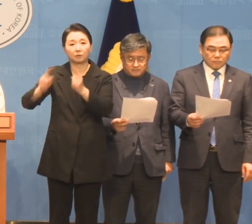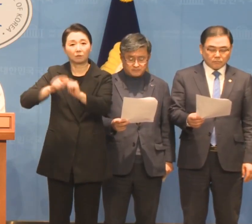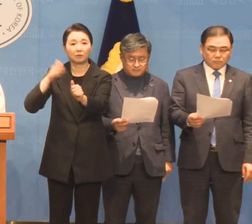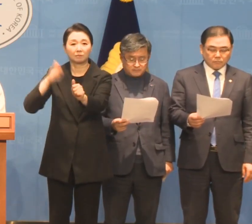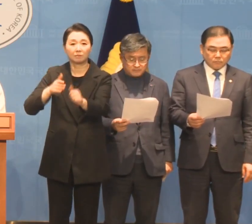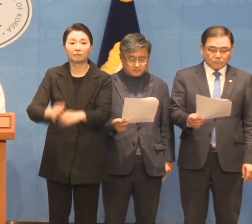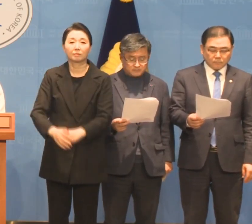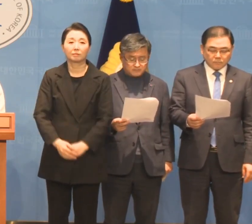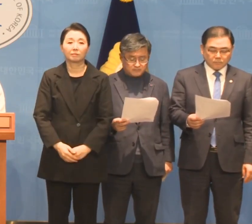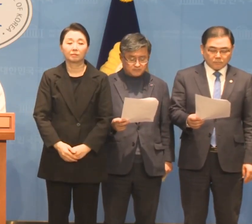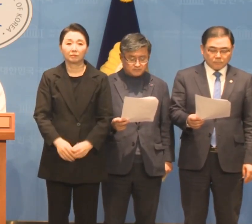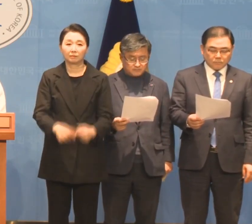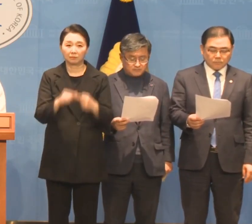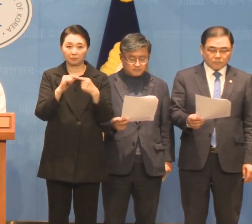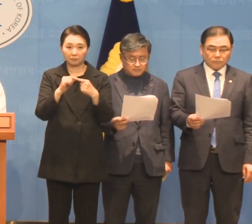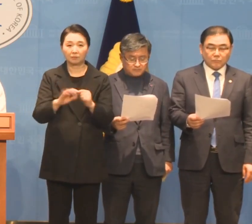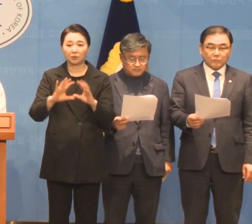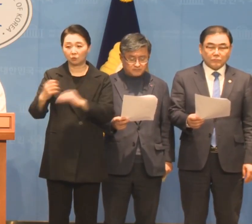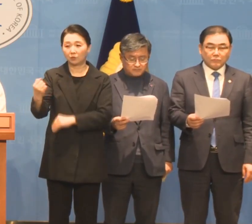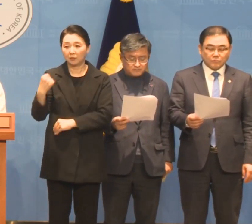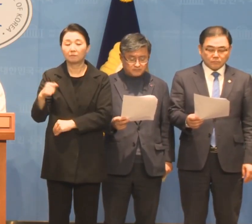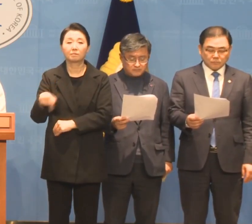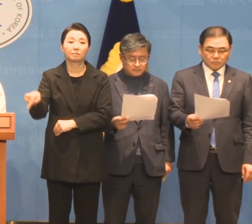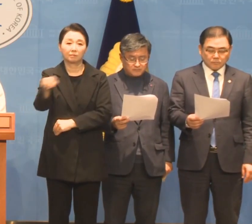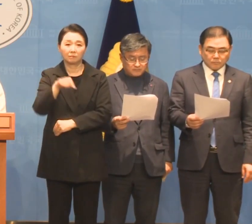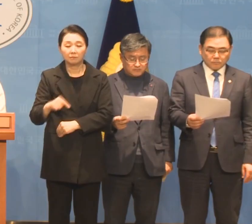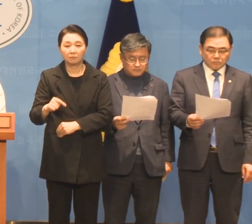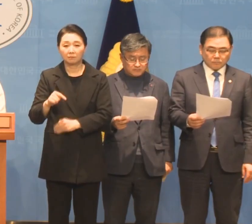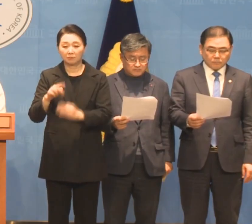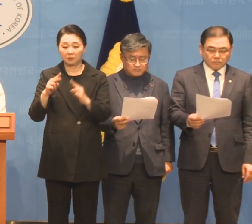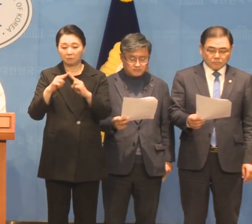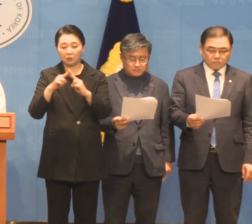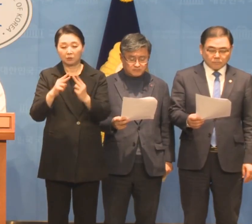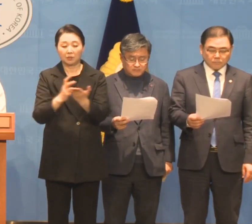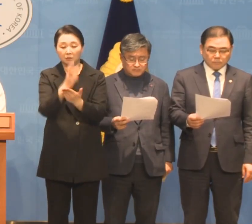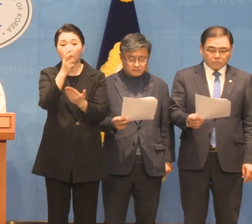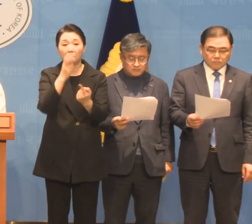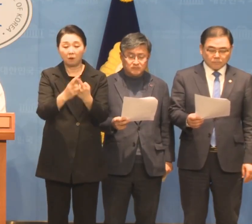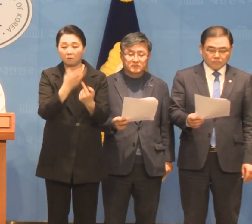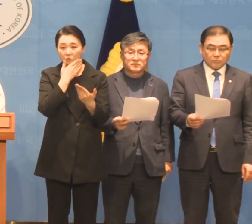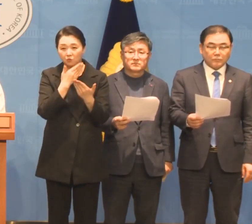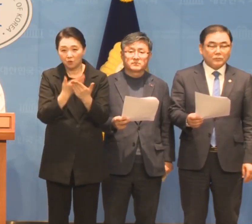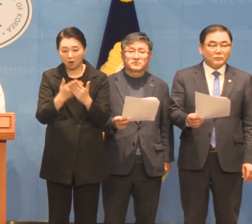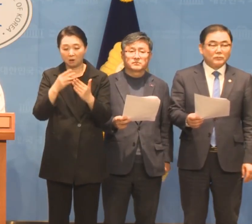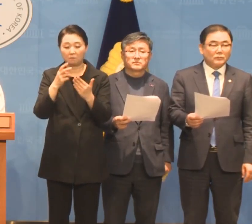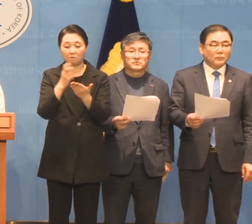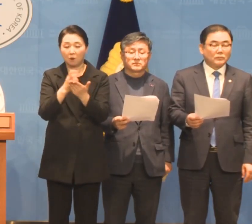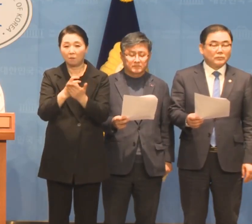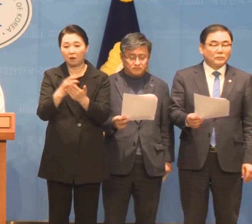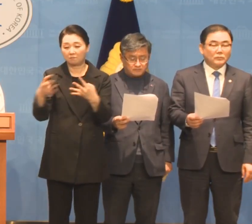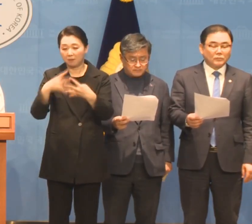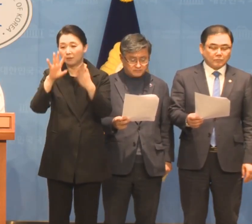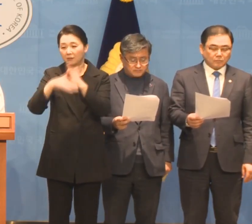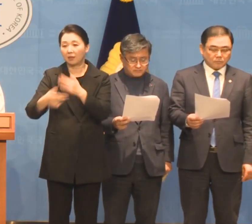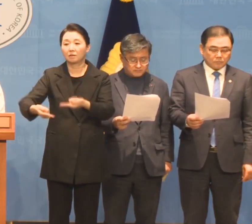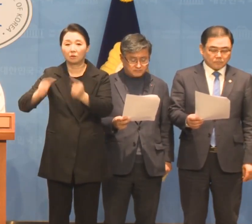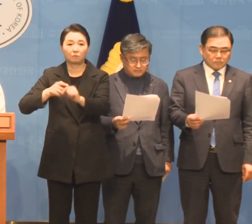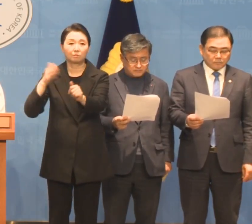동참하라. 하나, 국민의힘은 반도체 특별법 원포인트 법안 소위 개최에 즉각